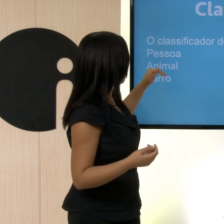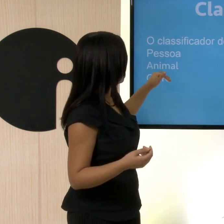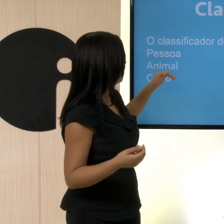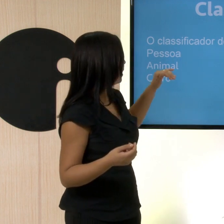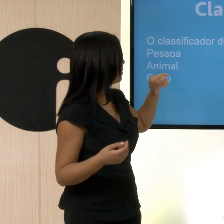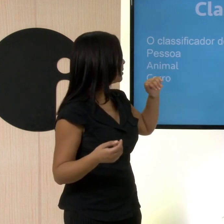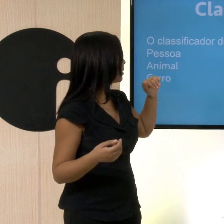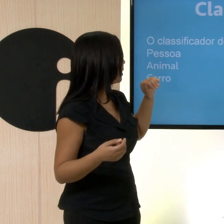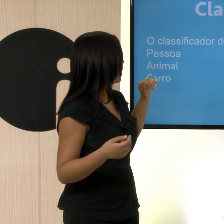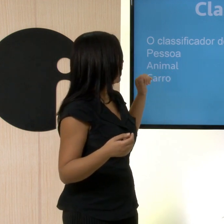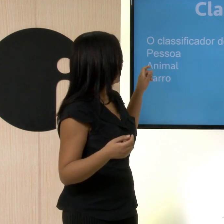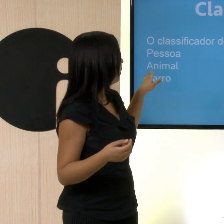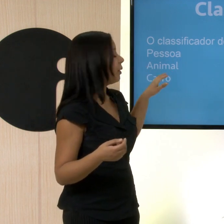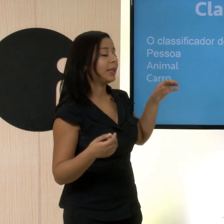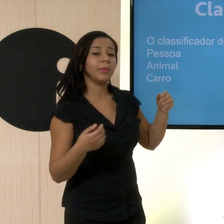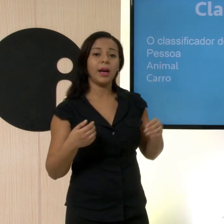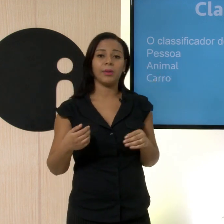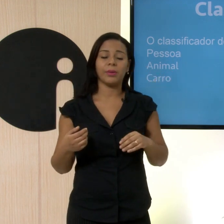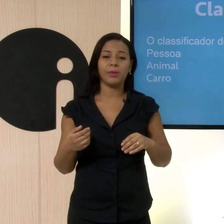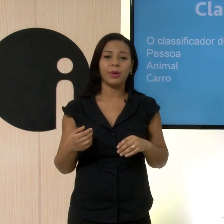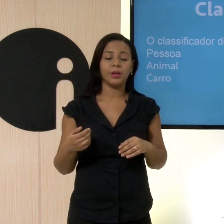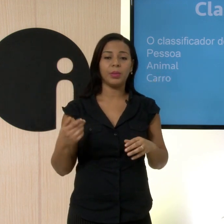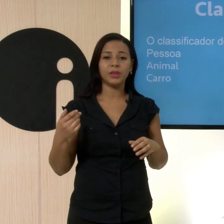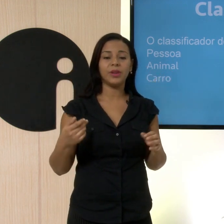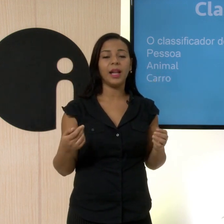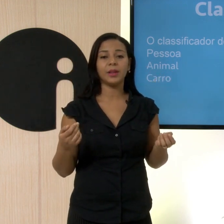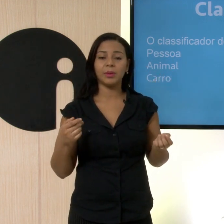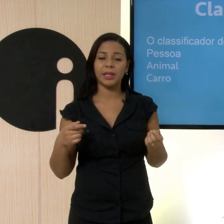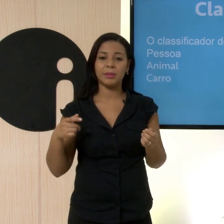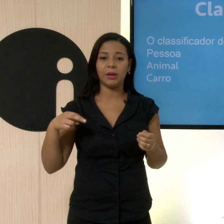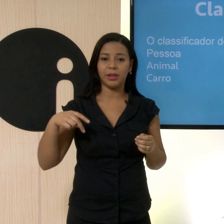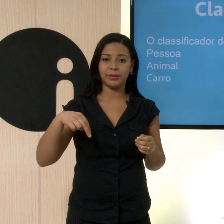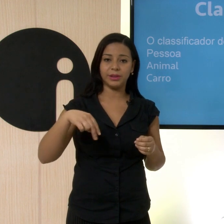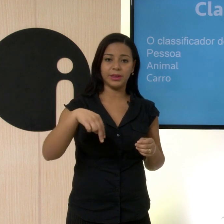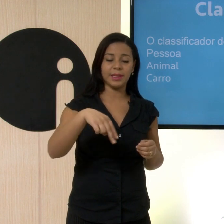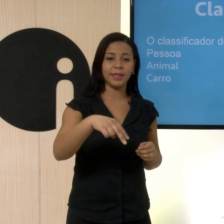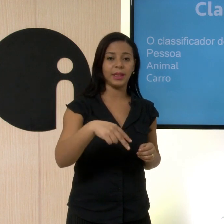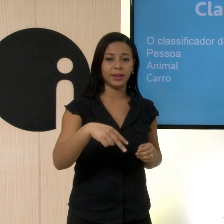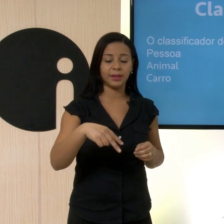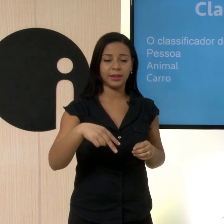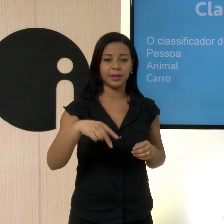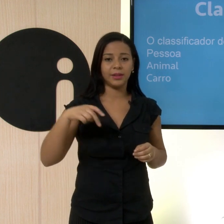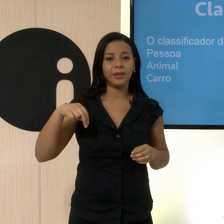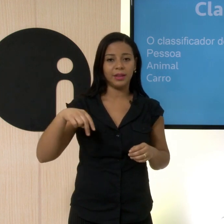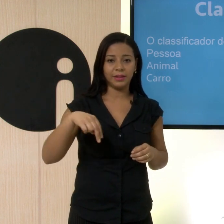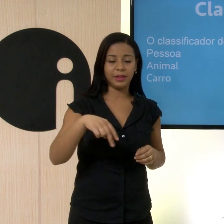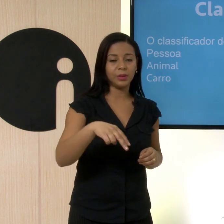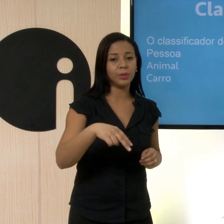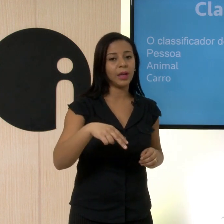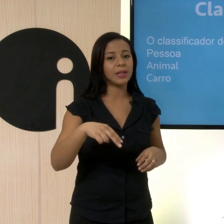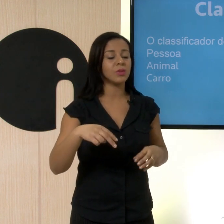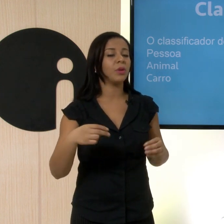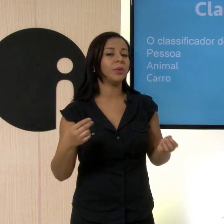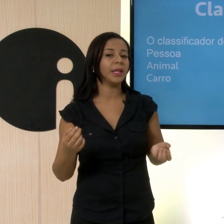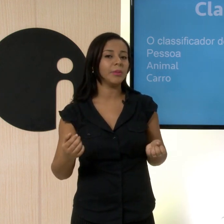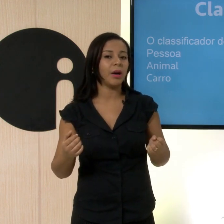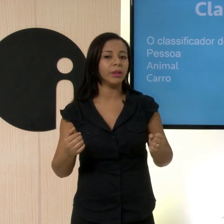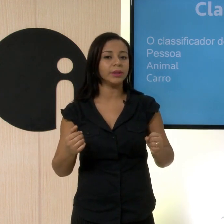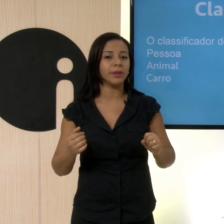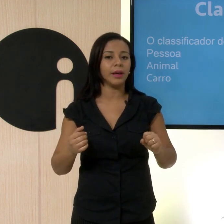como vemos, um animal. Eu não posso falar que um animal estava andando assim. Então, no caso, como um animal anda?